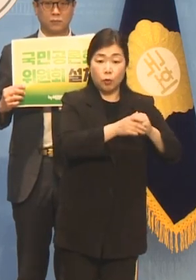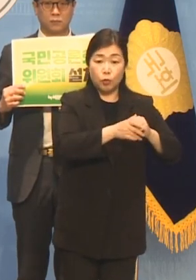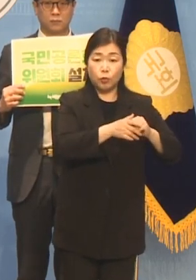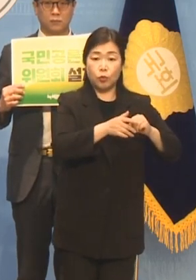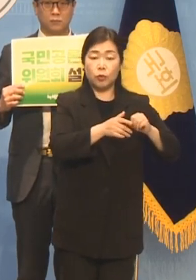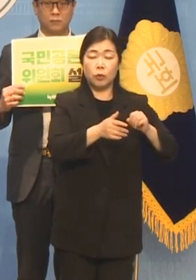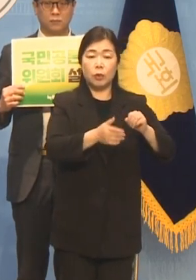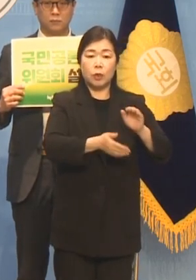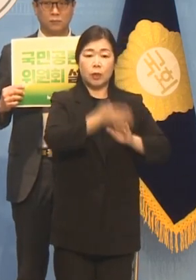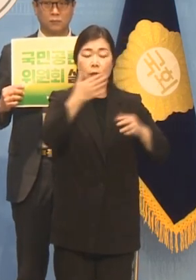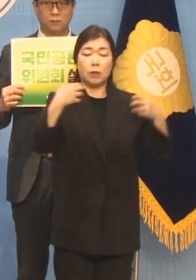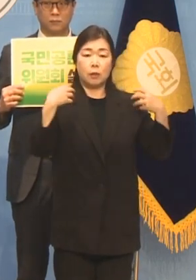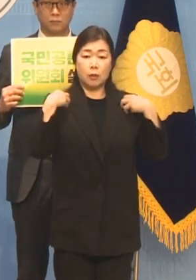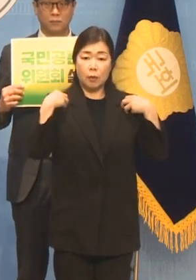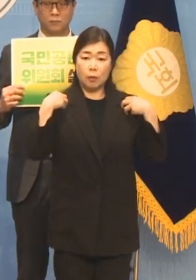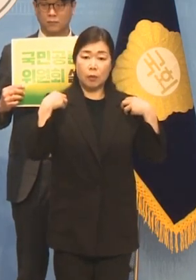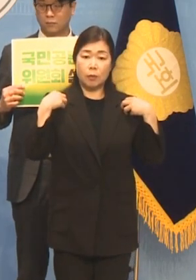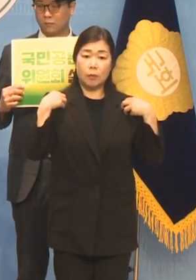대구시청